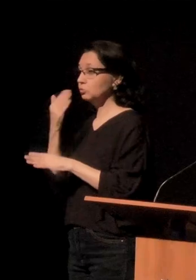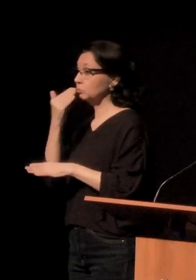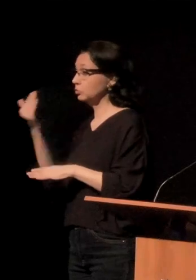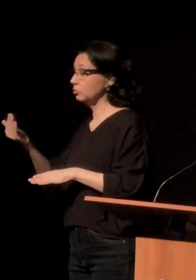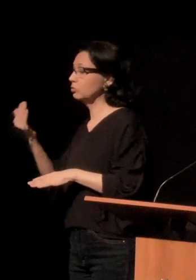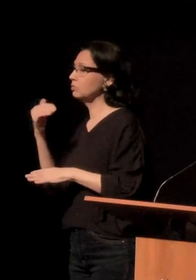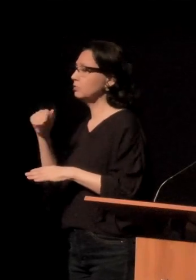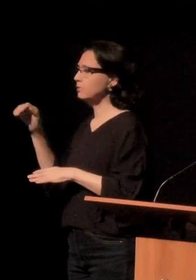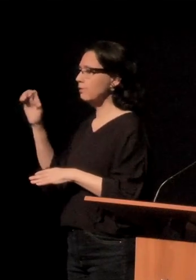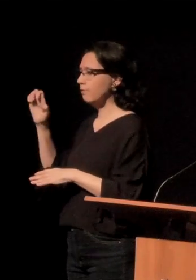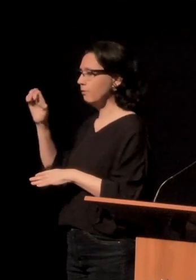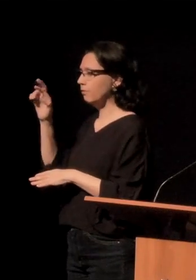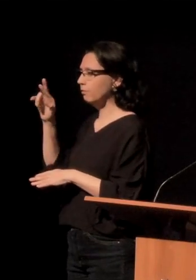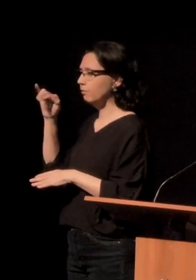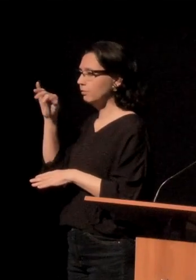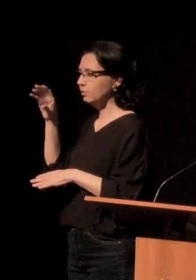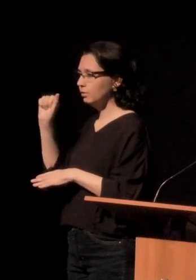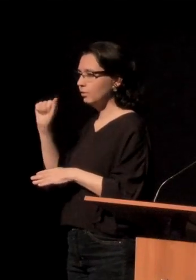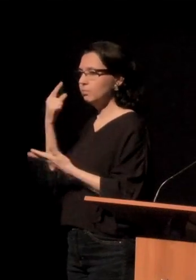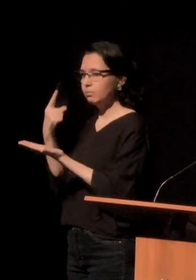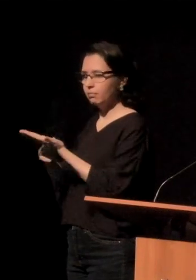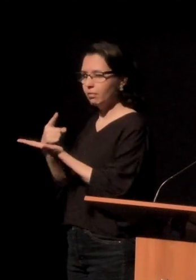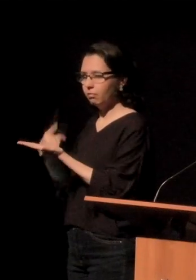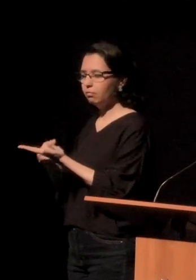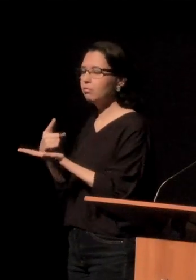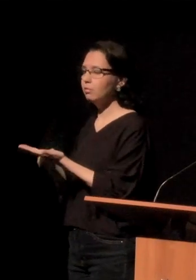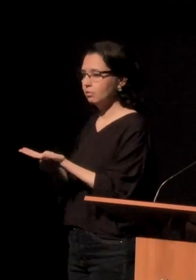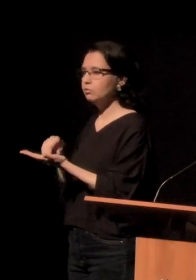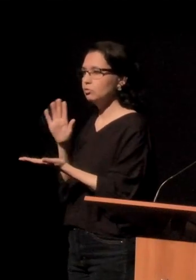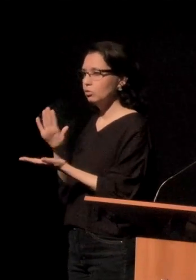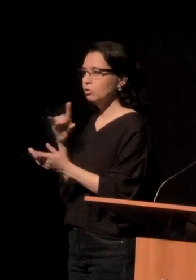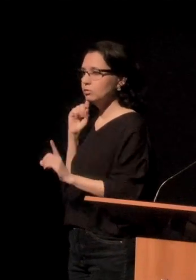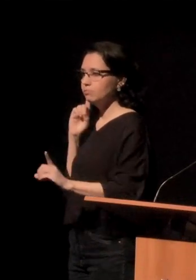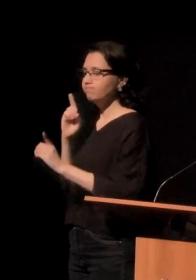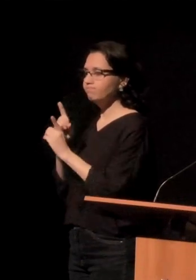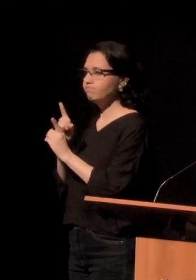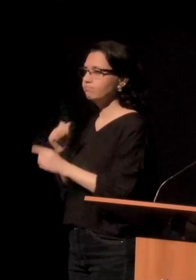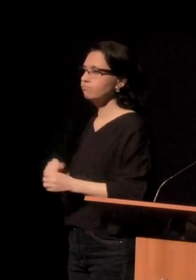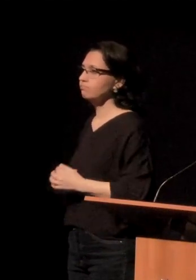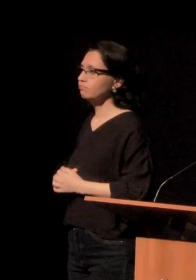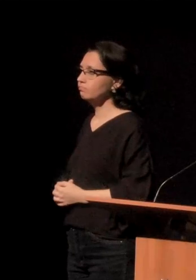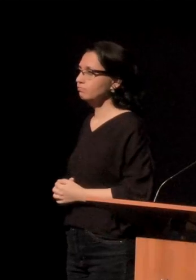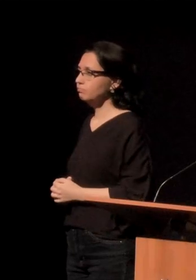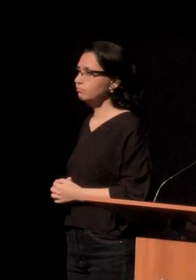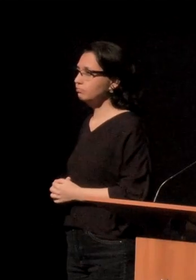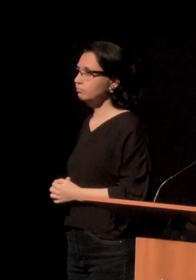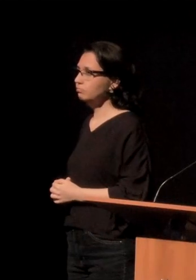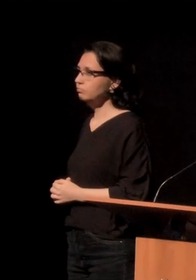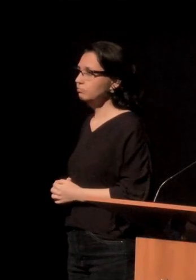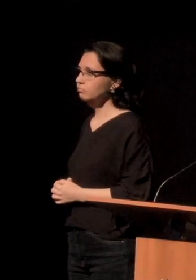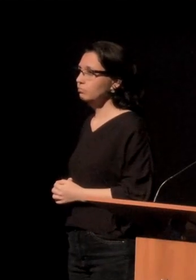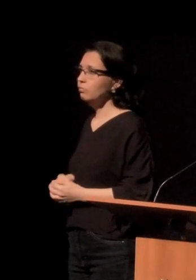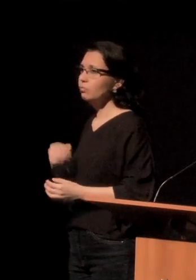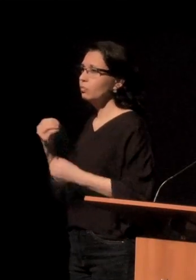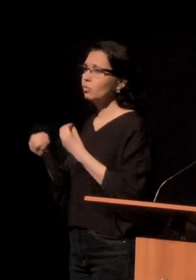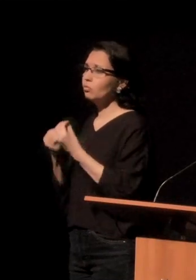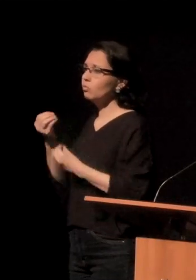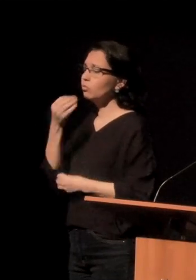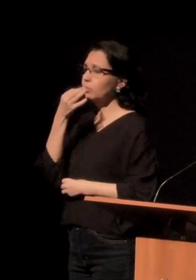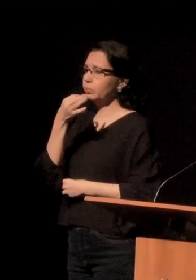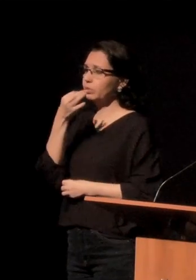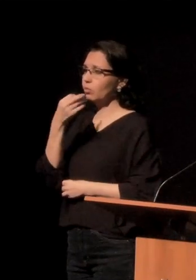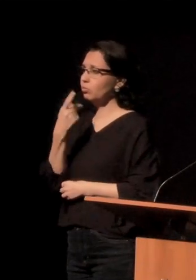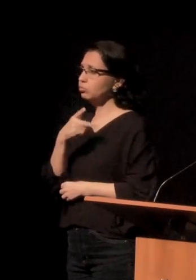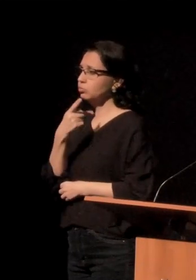marcar essa data lá a gente já fica formalizado tá bom Como que você sugere que deve ser